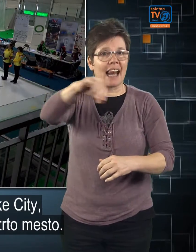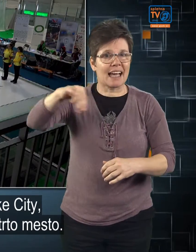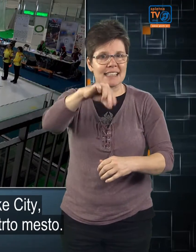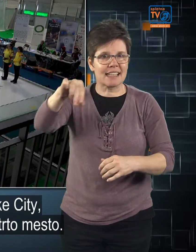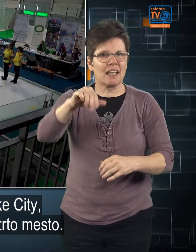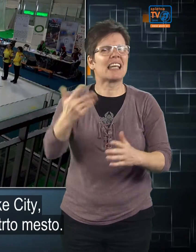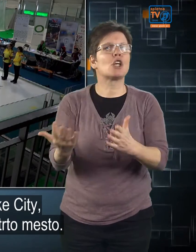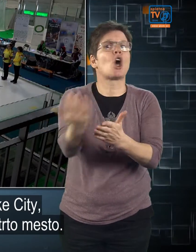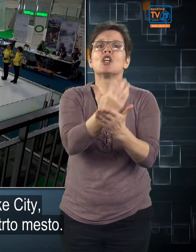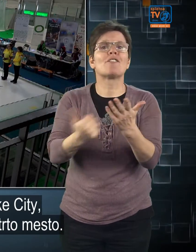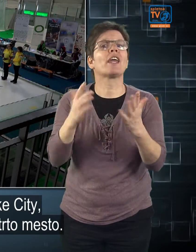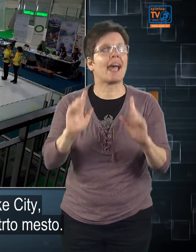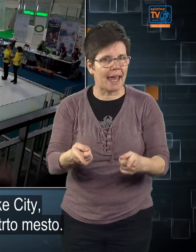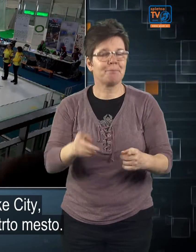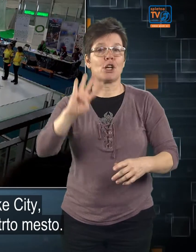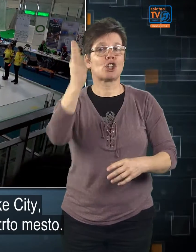mesto.